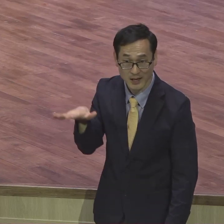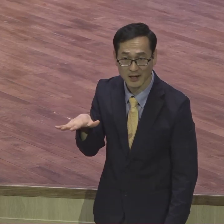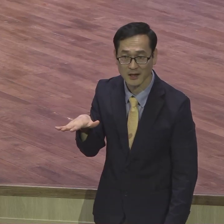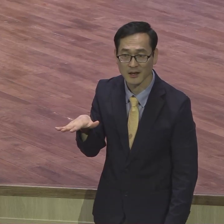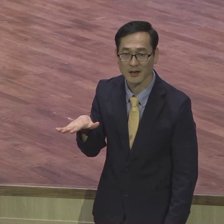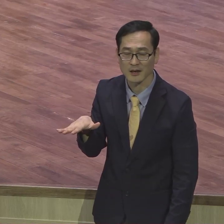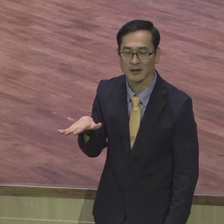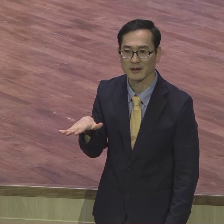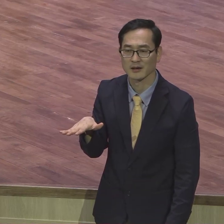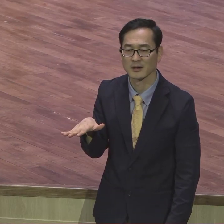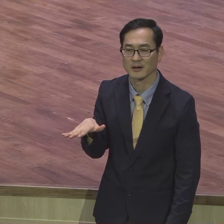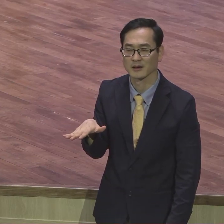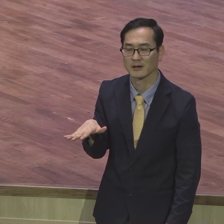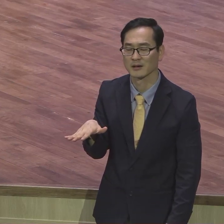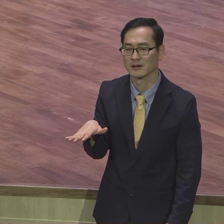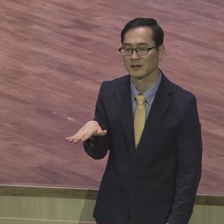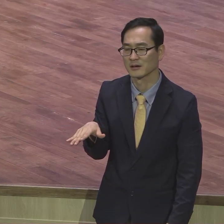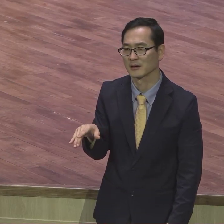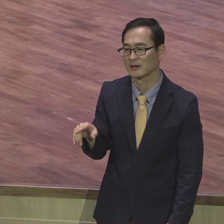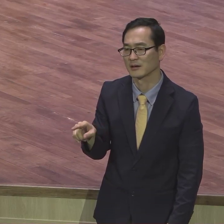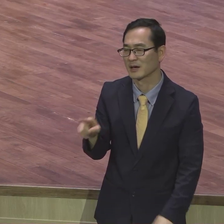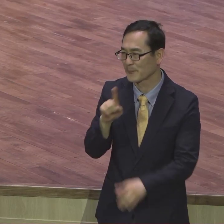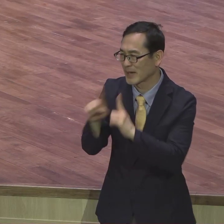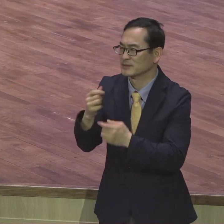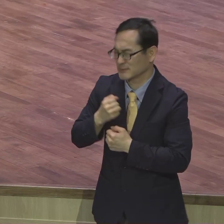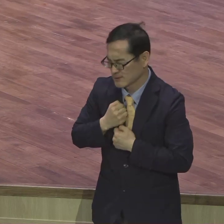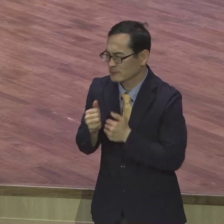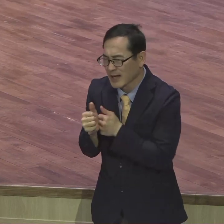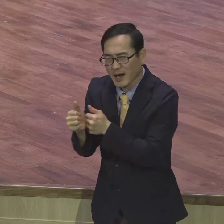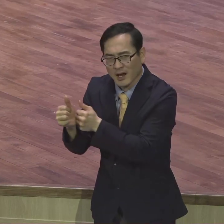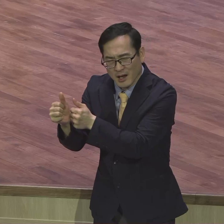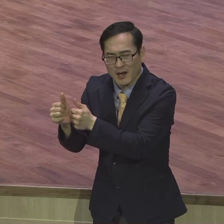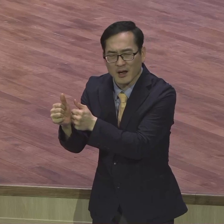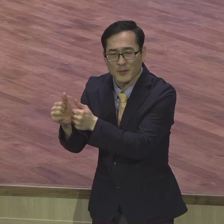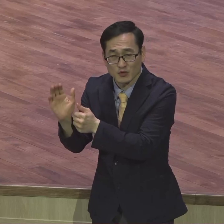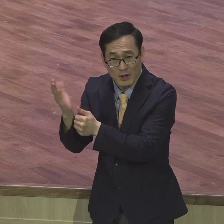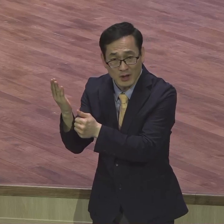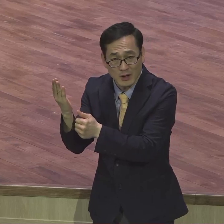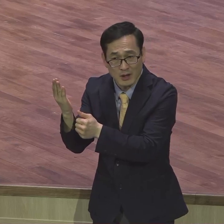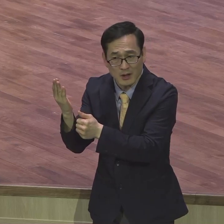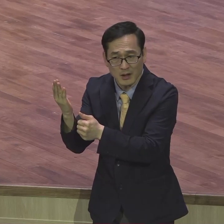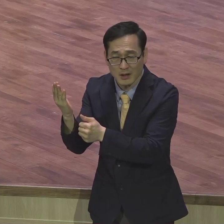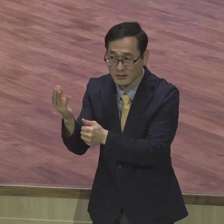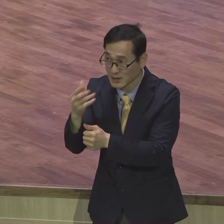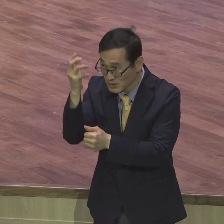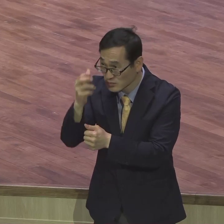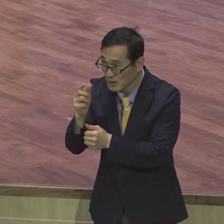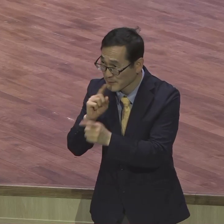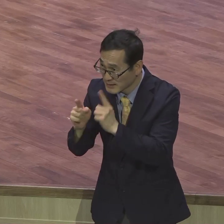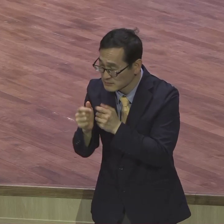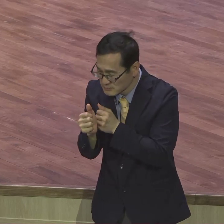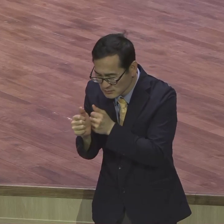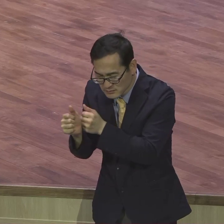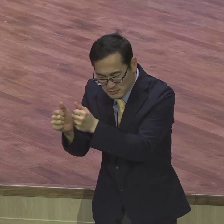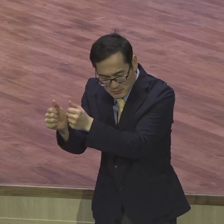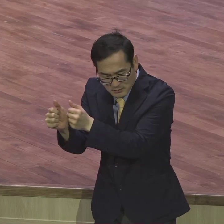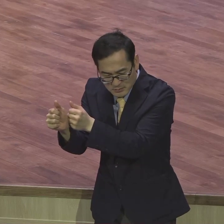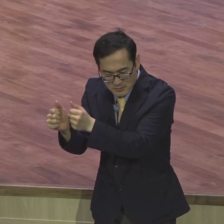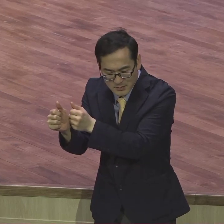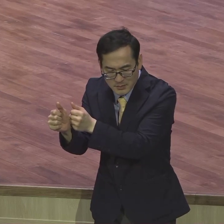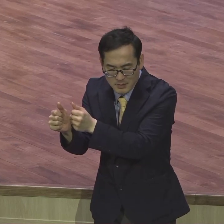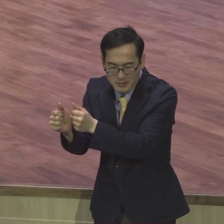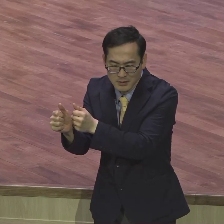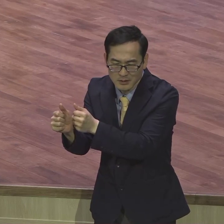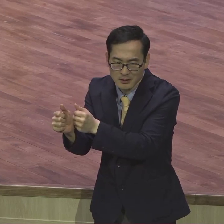말씀 따라가면 말씀 지키면 되는데 이 성령 따라 산다는 삶이 살면